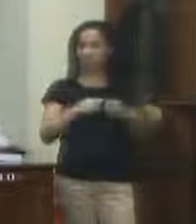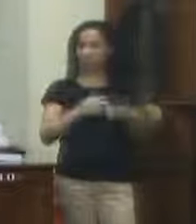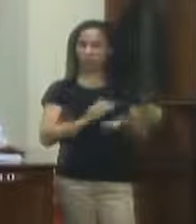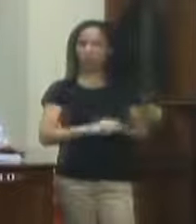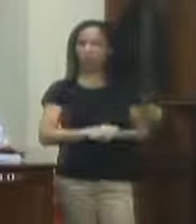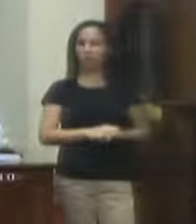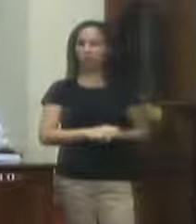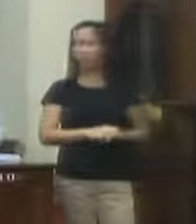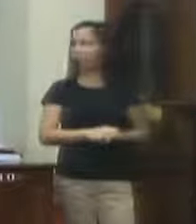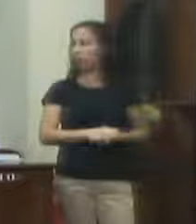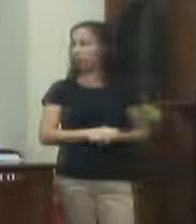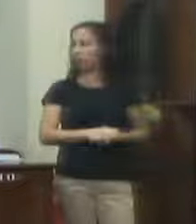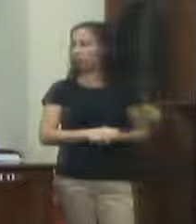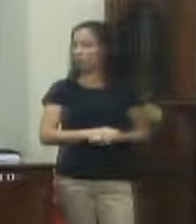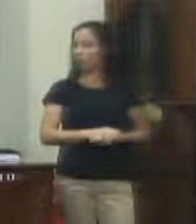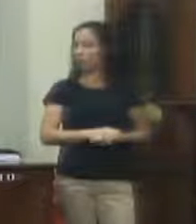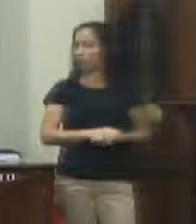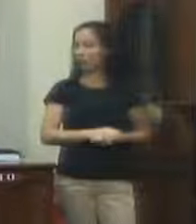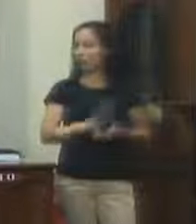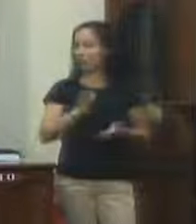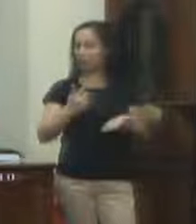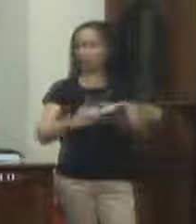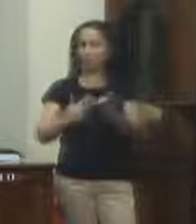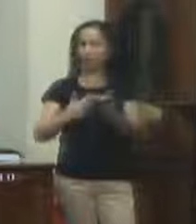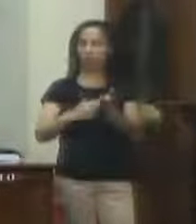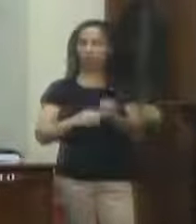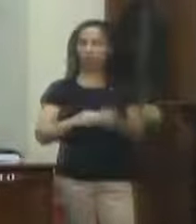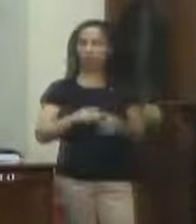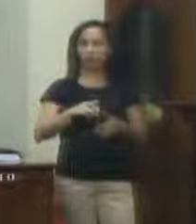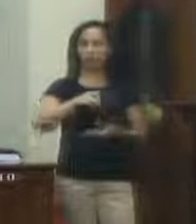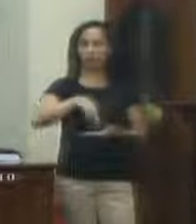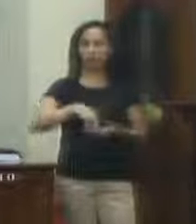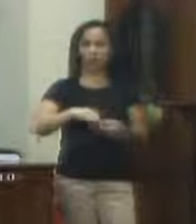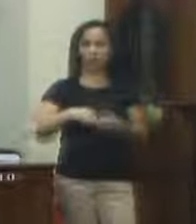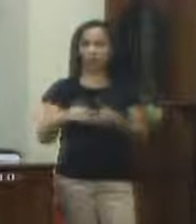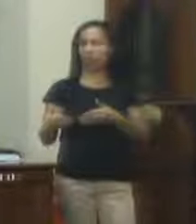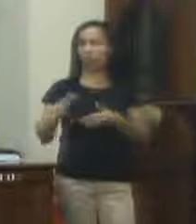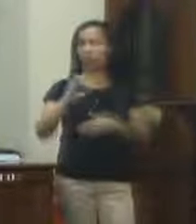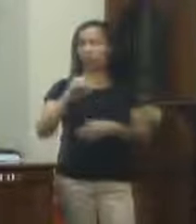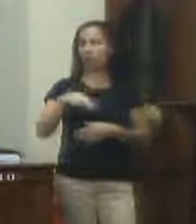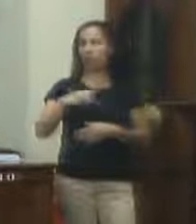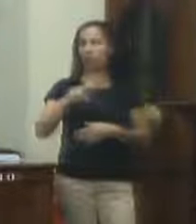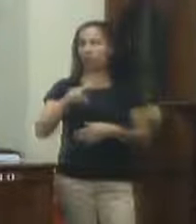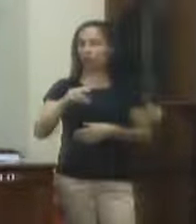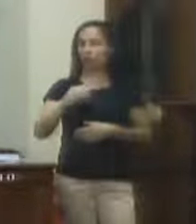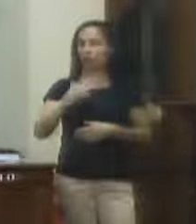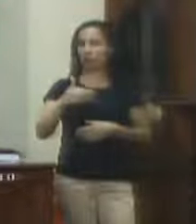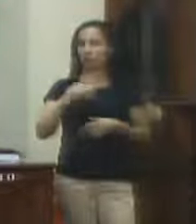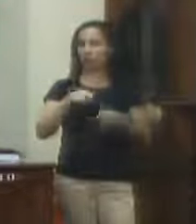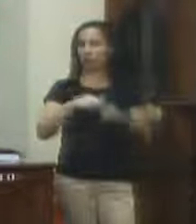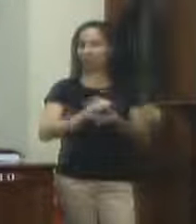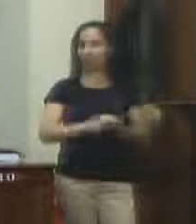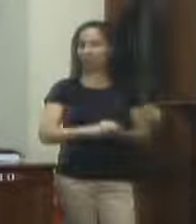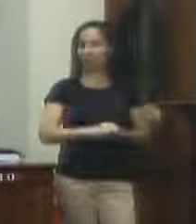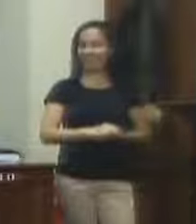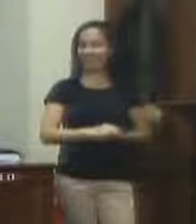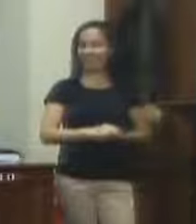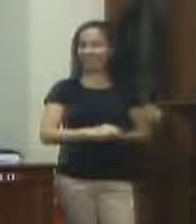agora, de acordo com o requerimento de convocação da